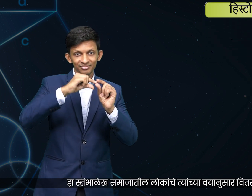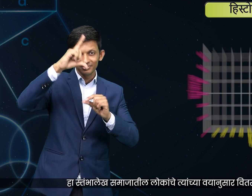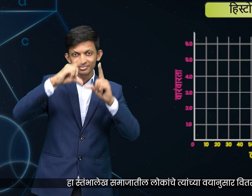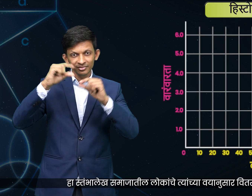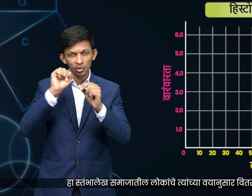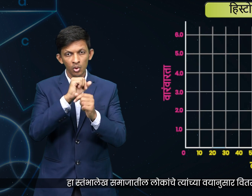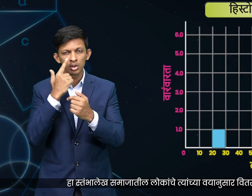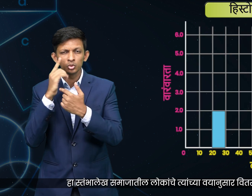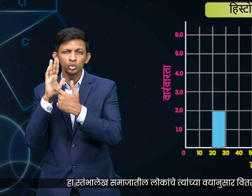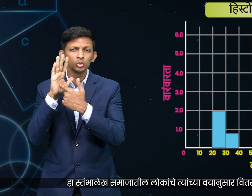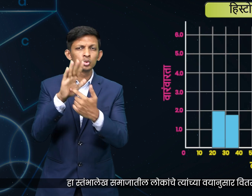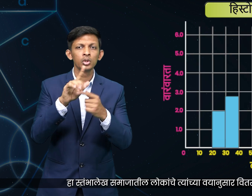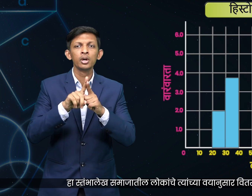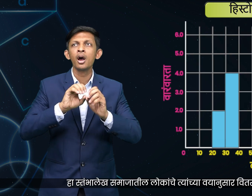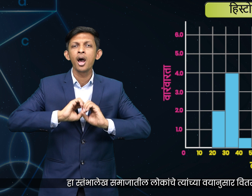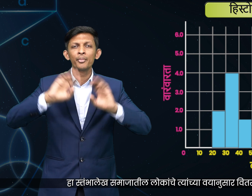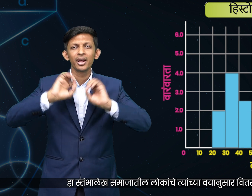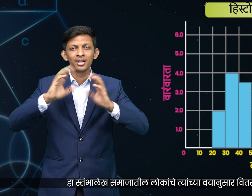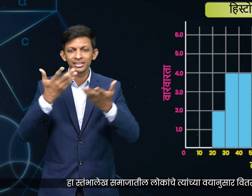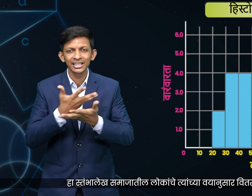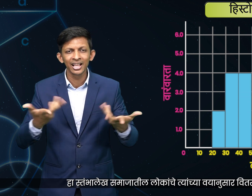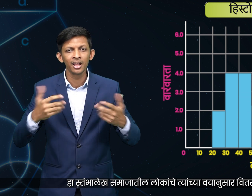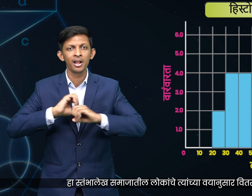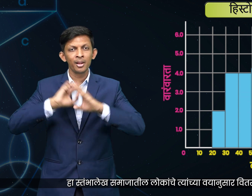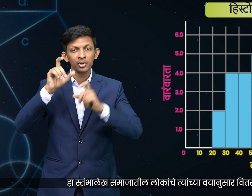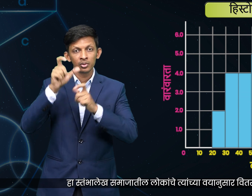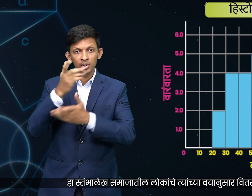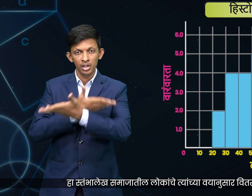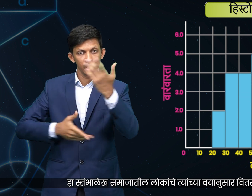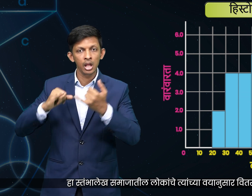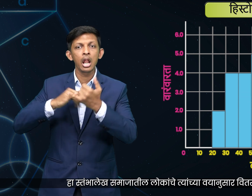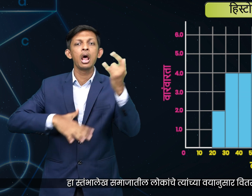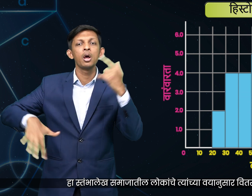हा स्तंभालेख समाजातील लोकांचे त्यांच्या वयानुसार वितरण दर्शवतो.